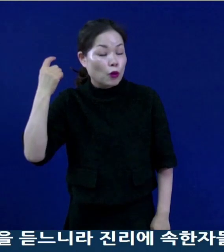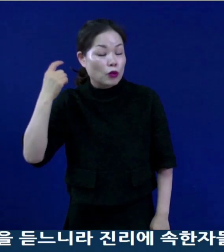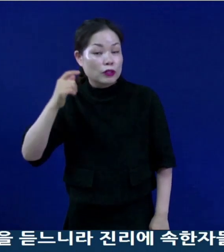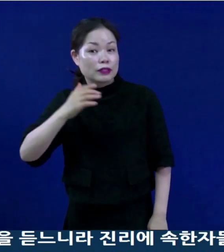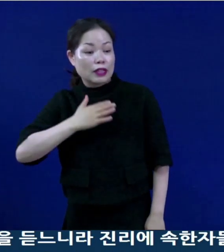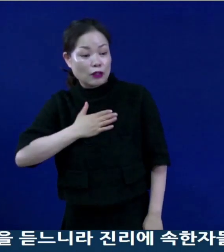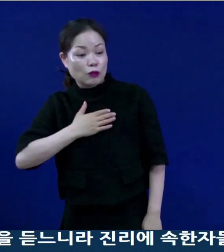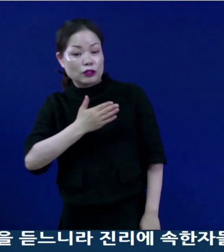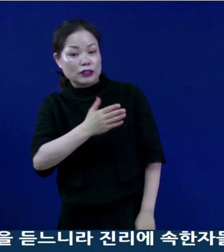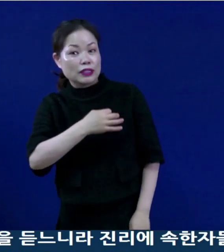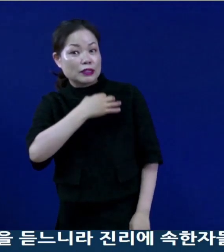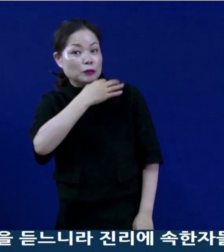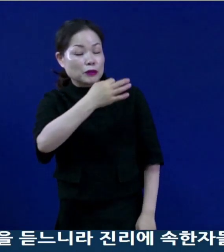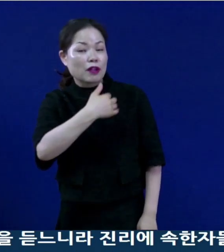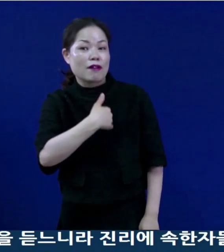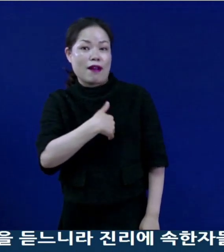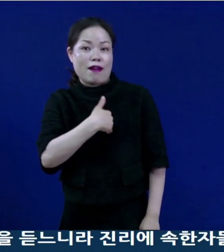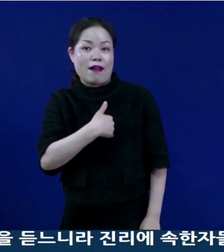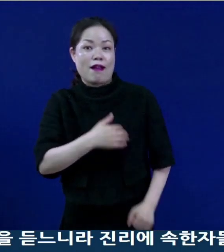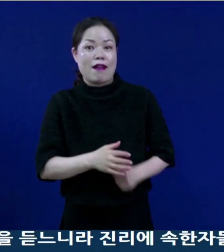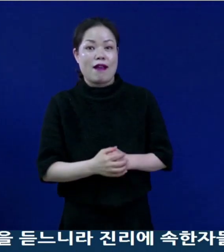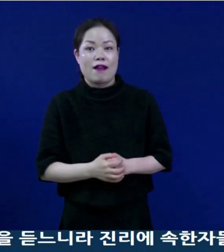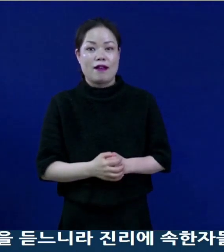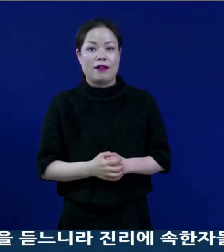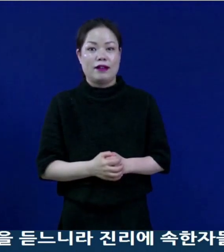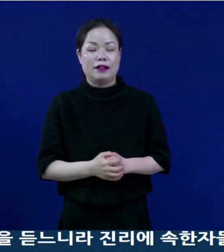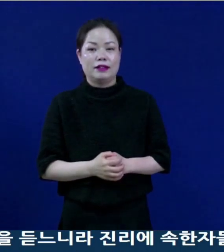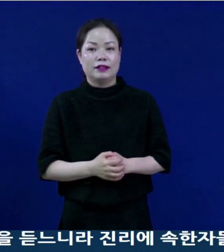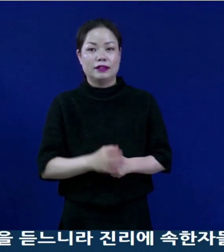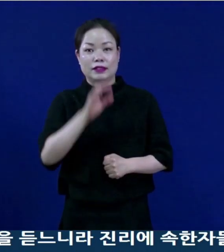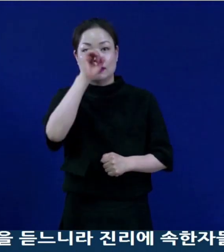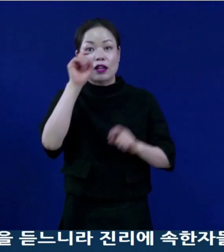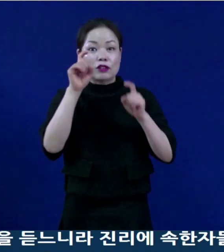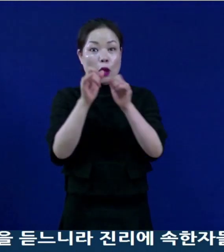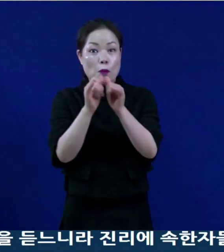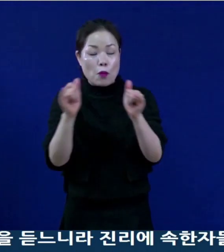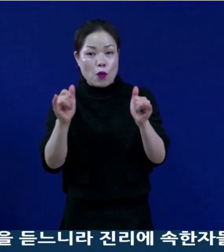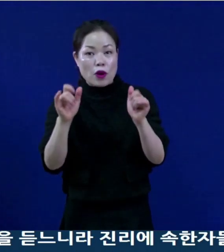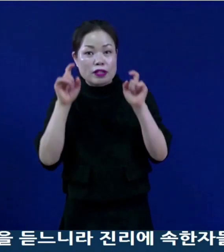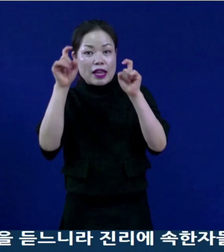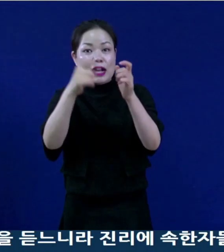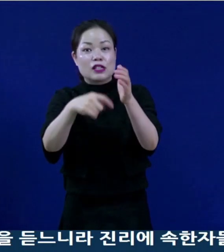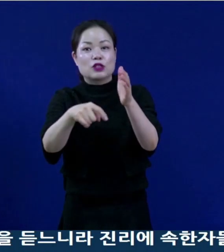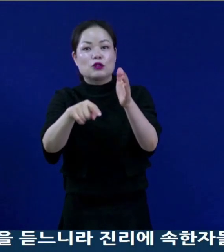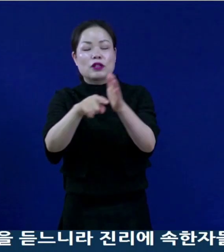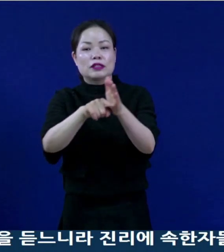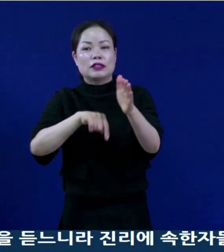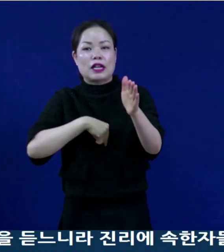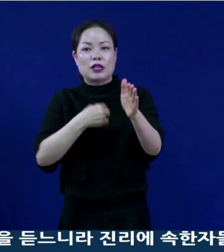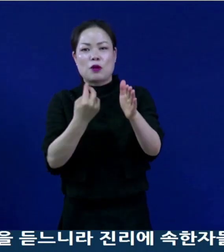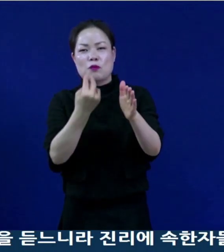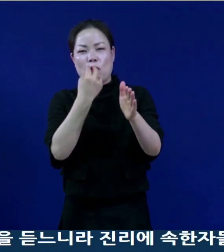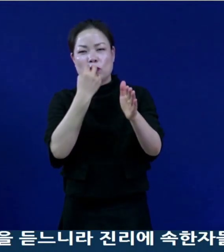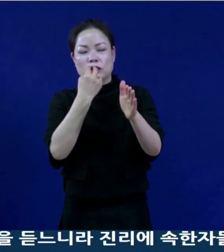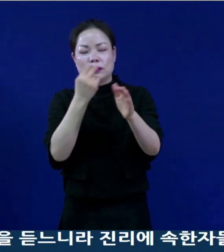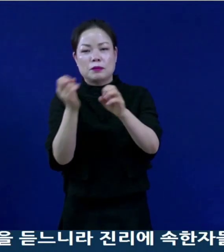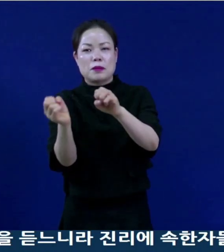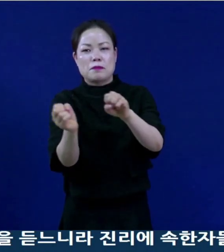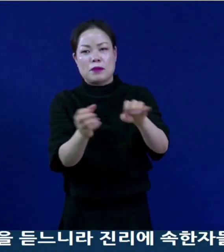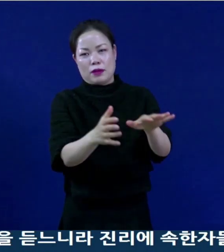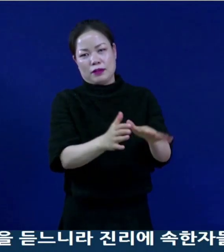그들의 음성을 아나니 선한 목자는 양을 위하여 자기 목숨을